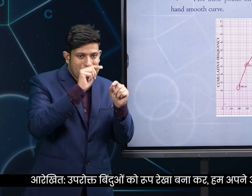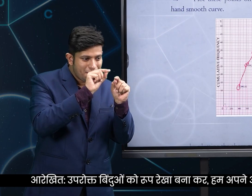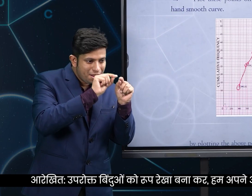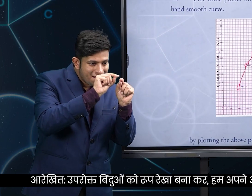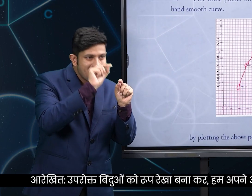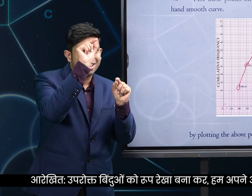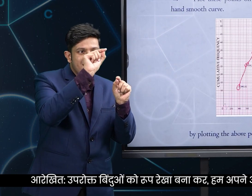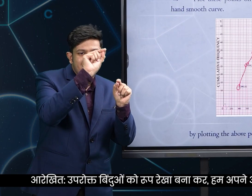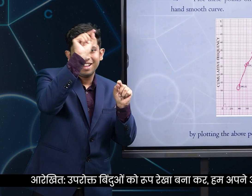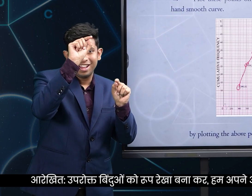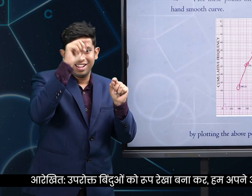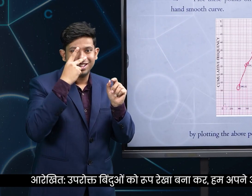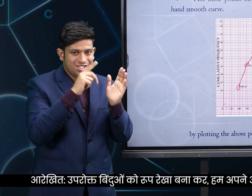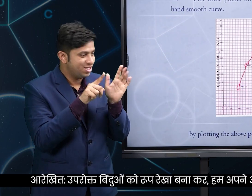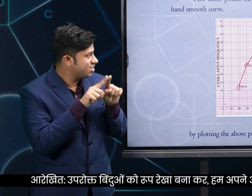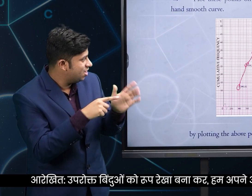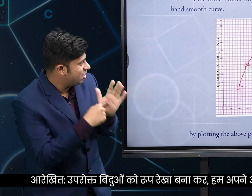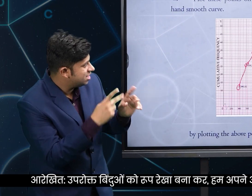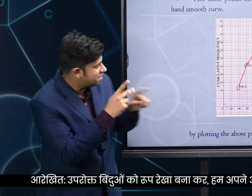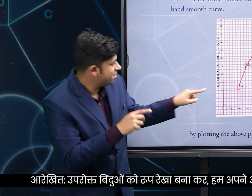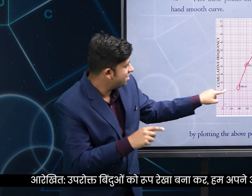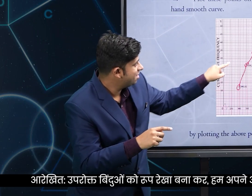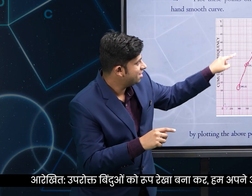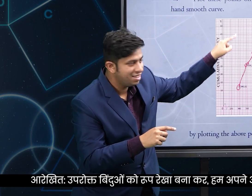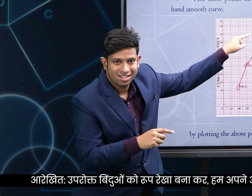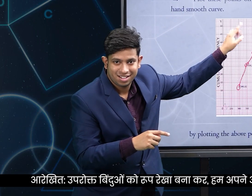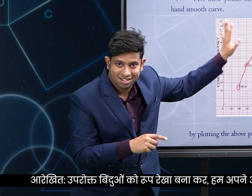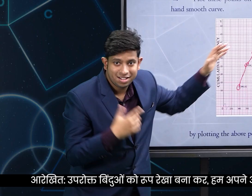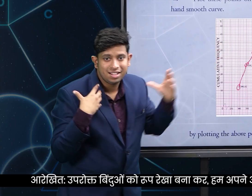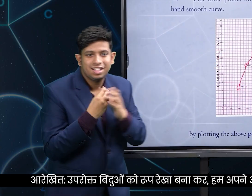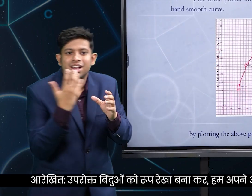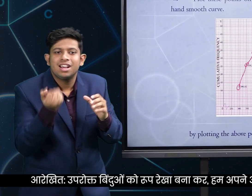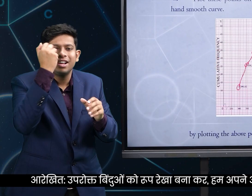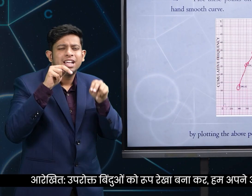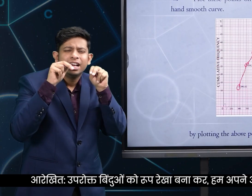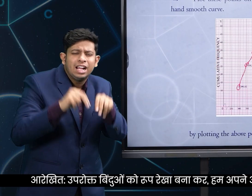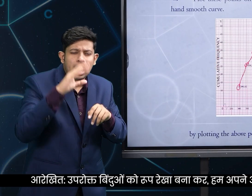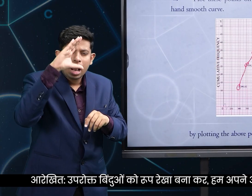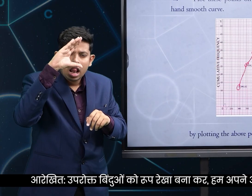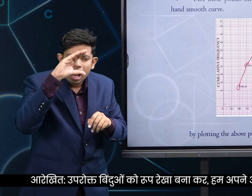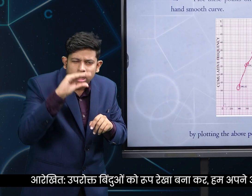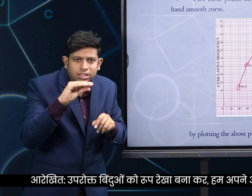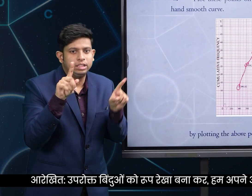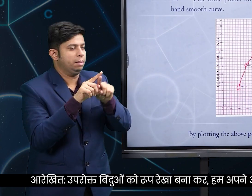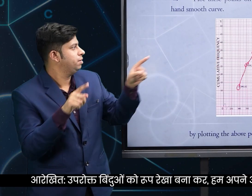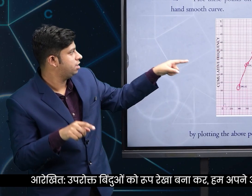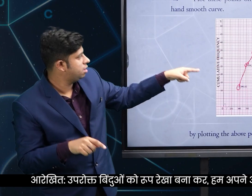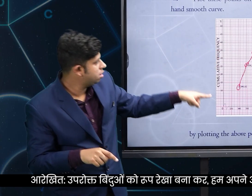अरेखित उपरोक्त बिंदुओं को रूपरेखा बनाकर हम अपने आवश्यक चाप विकर्ण से